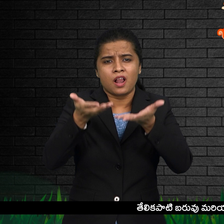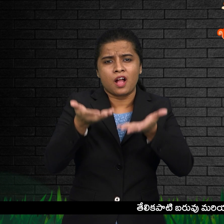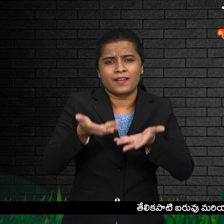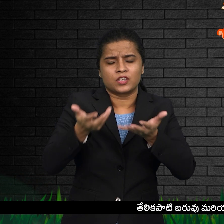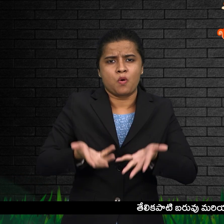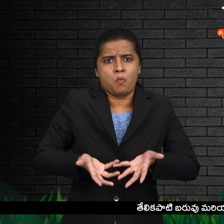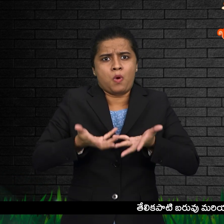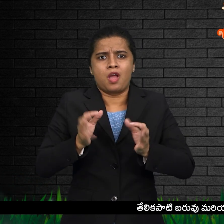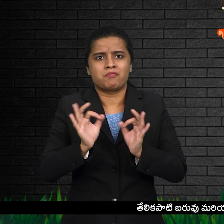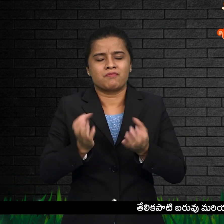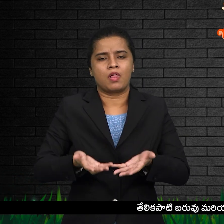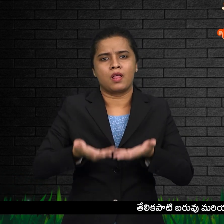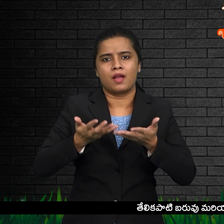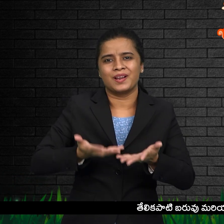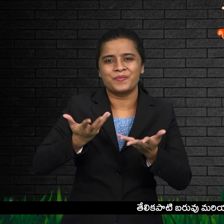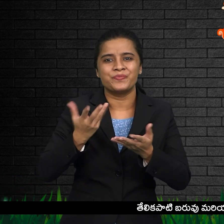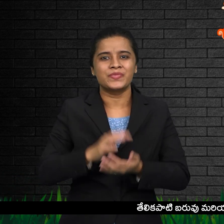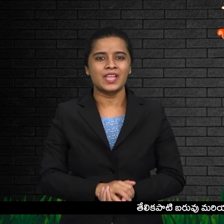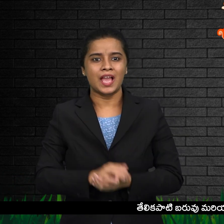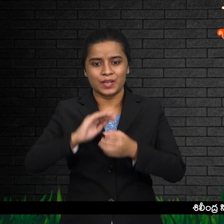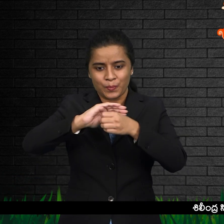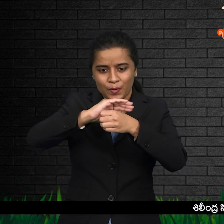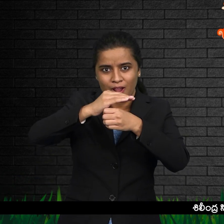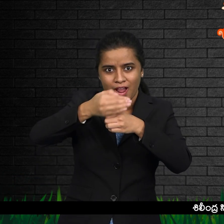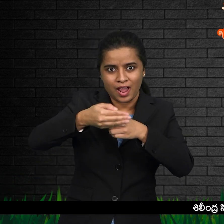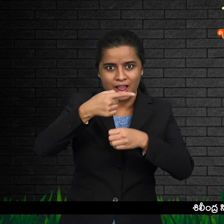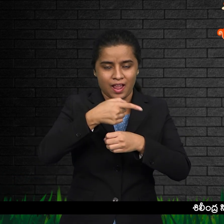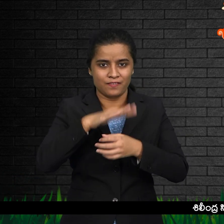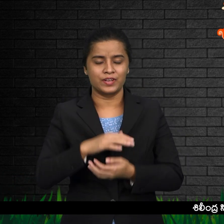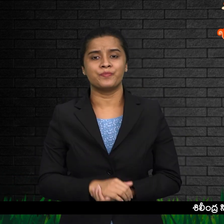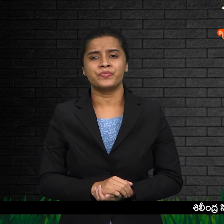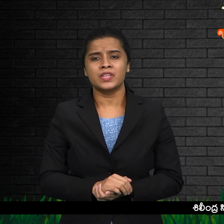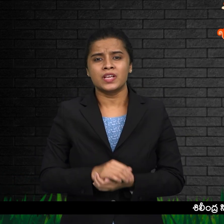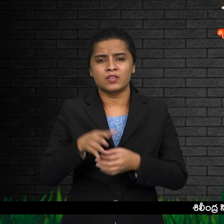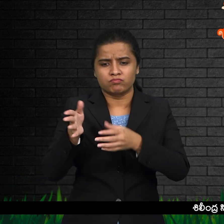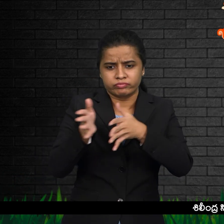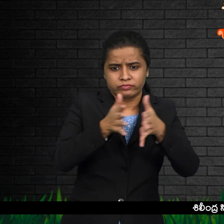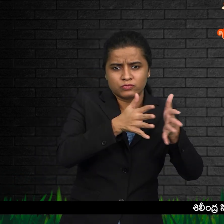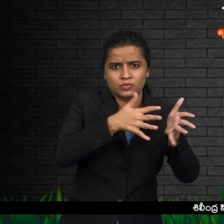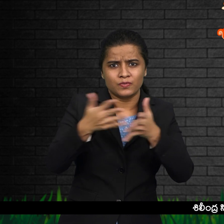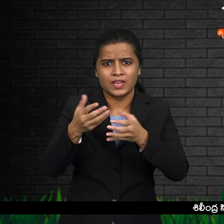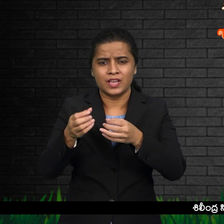తేలికపాటి బరువు మరియు బాహ్య రక్షణ పొరను కలిగి ఉన్న శిలీంద్ర సిద్ధ బీజాలు